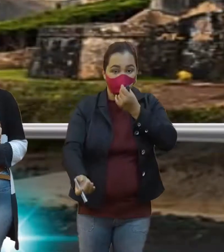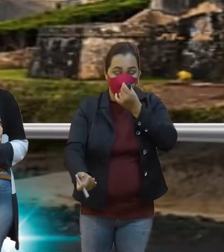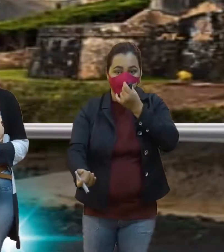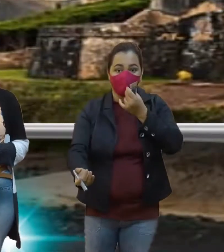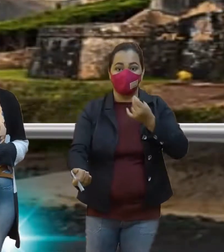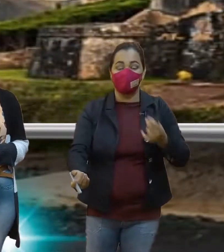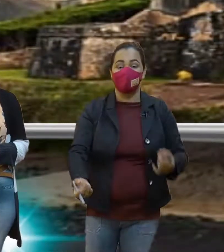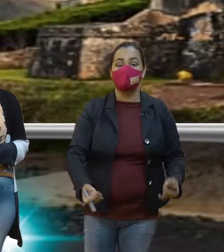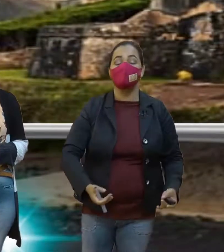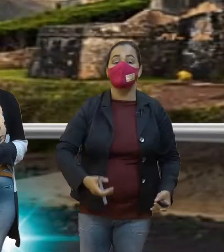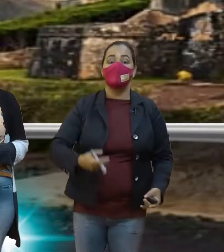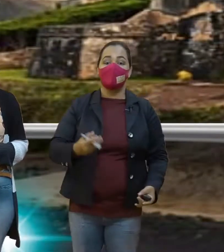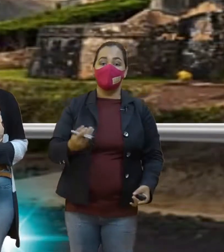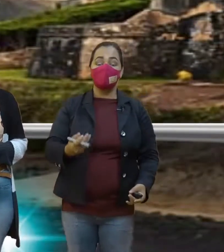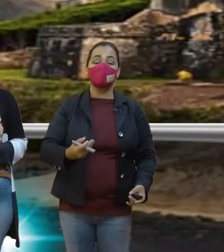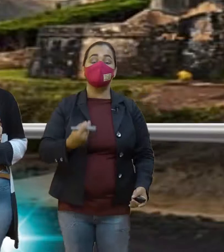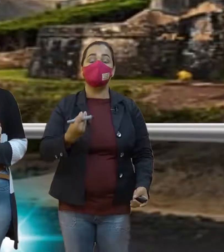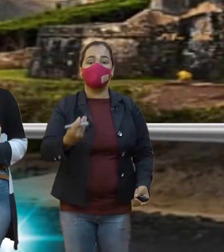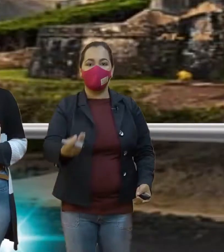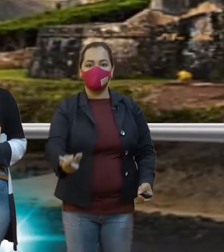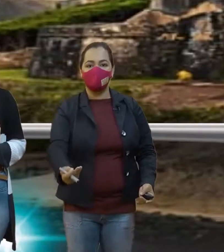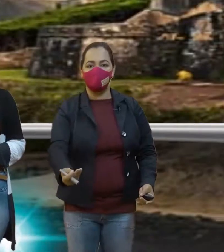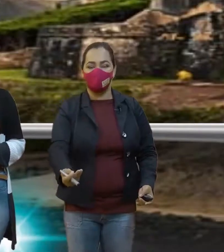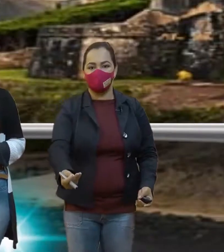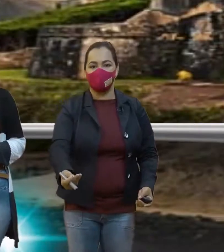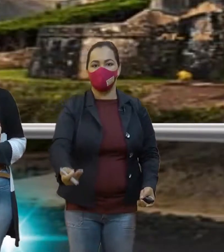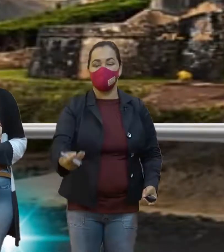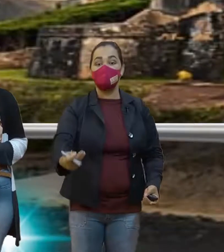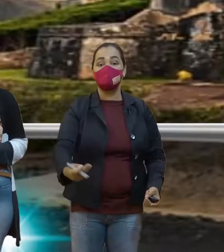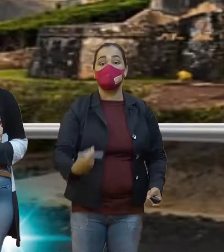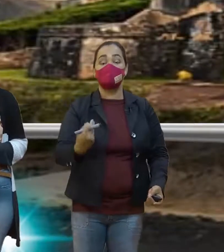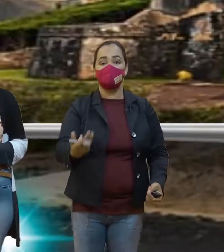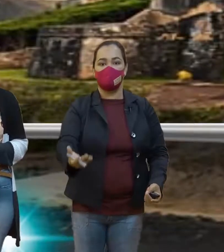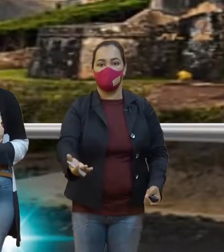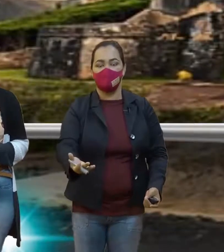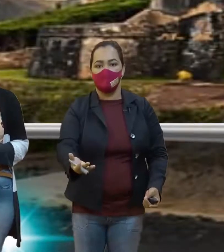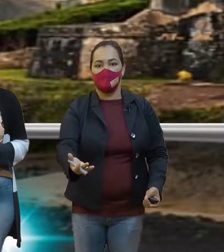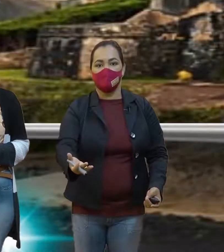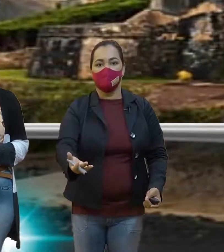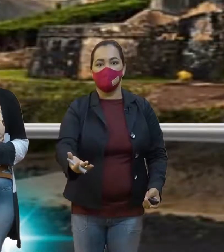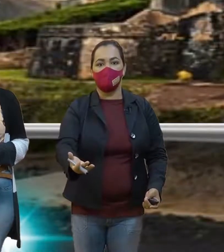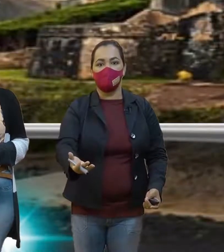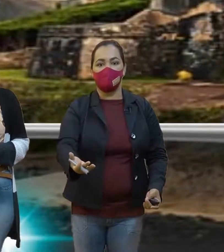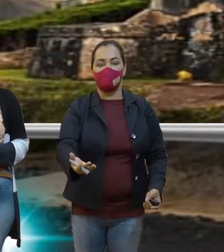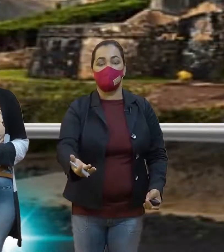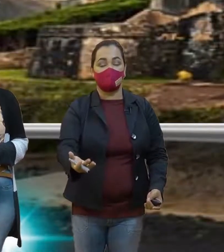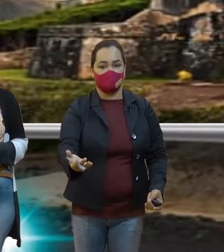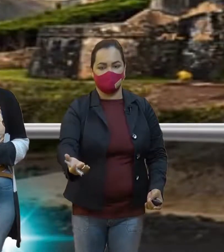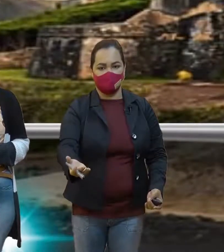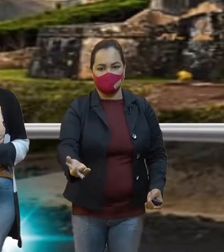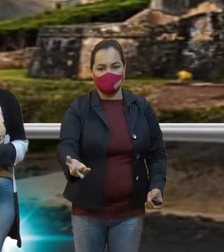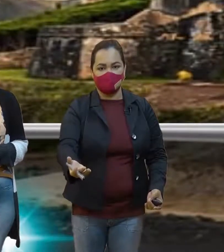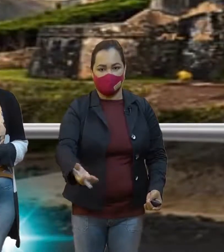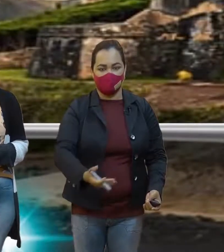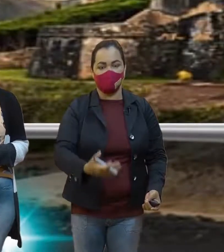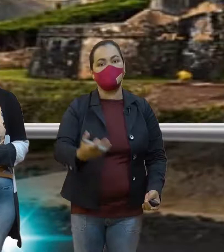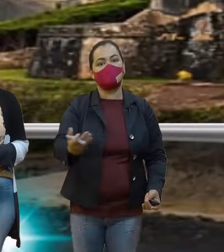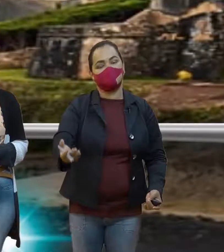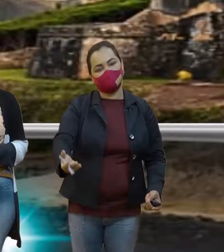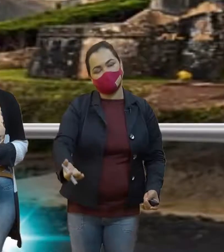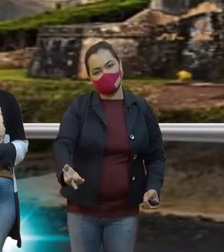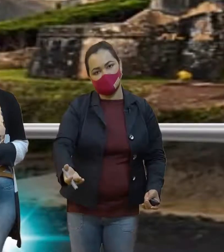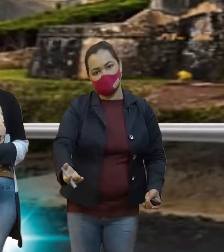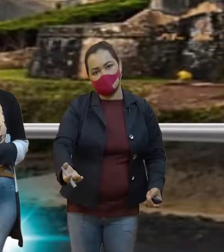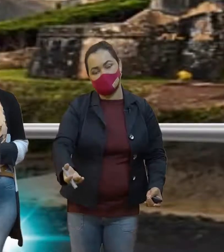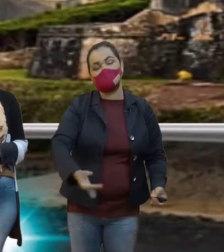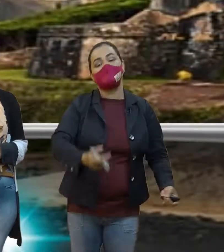seu idioma havaiano, eles prezam aquilo, eles amam os seus antepassados, o que